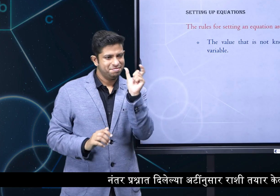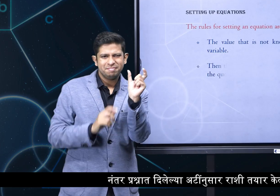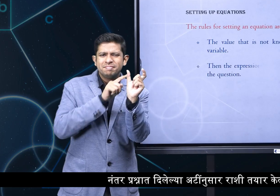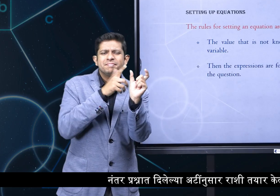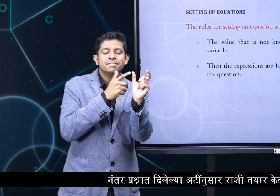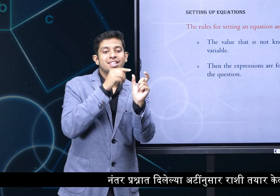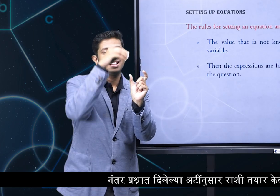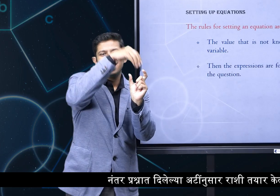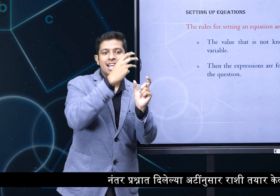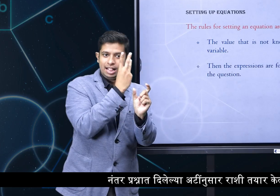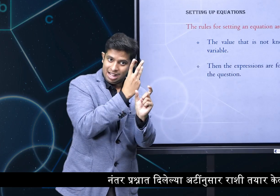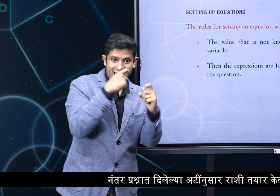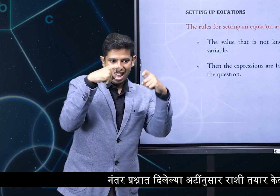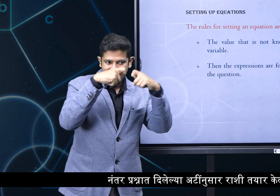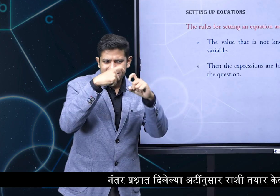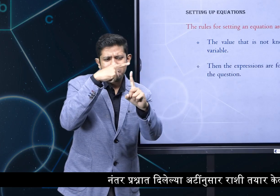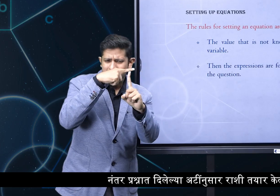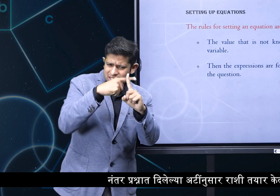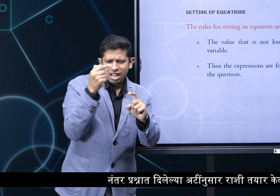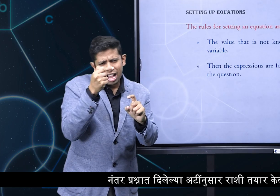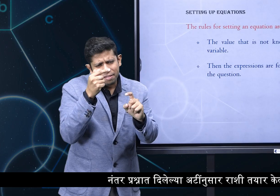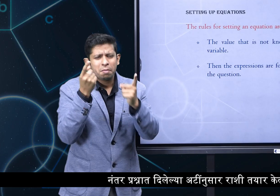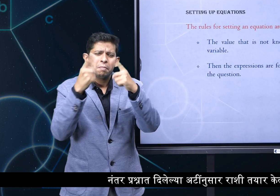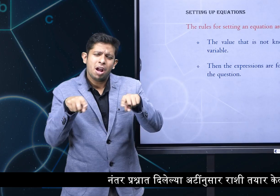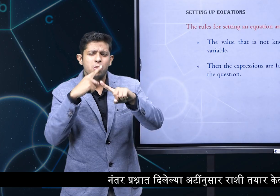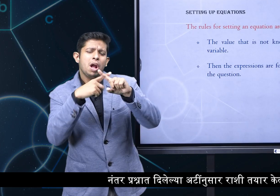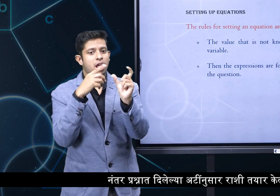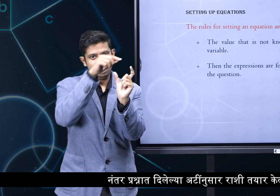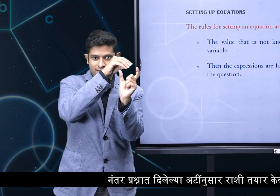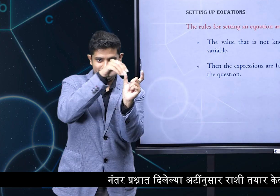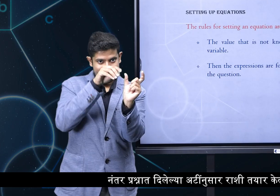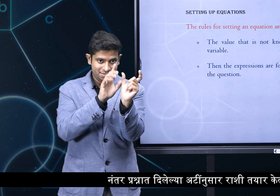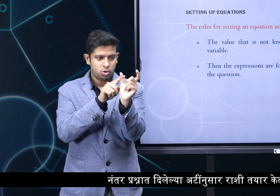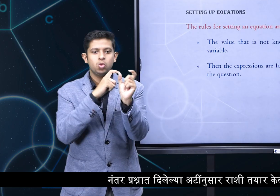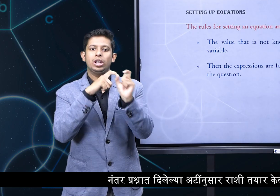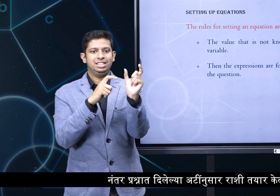नंतर प्रश्नात दिलेल्या अटी अनुसार राशी तयार केल्या जातात.